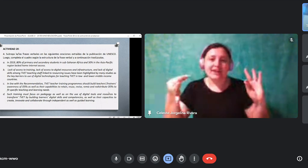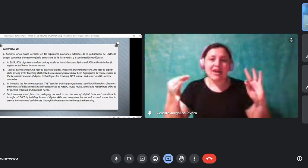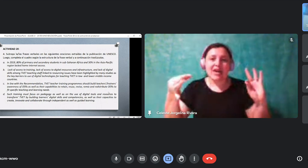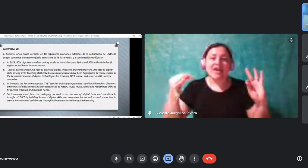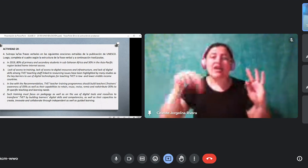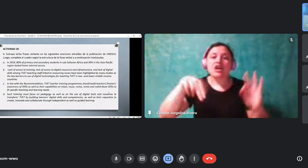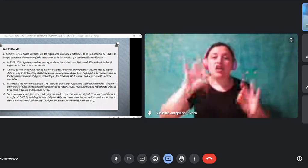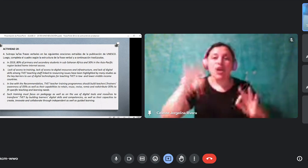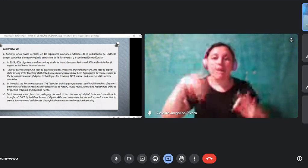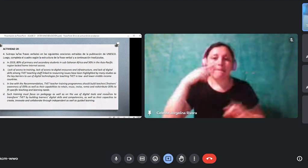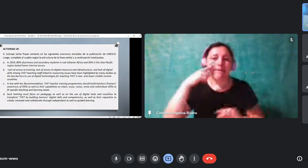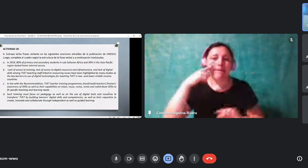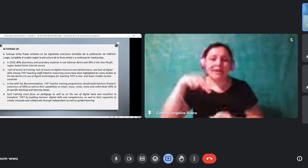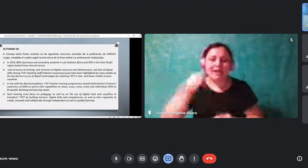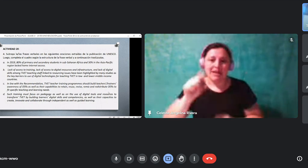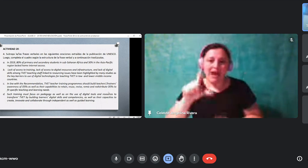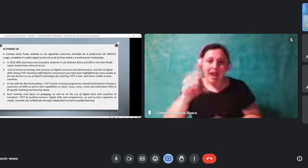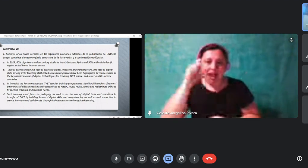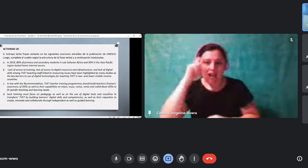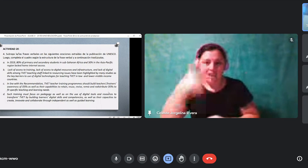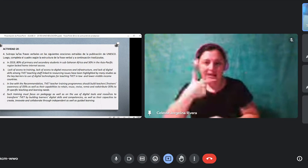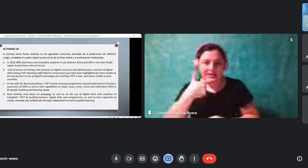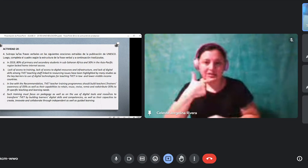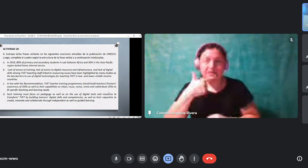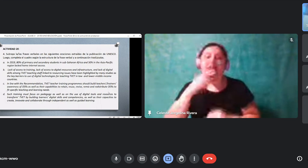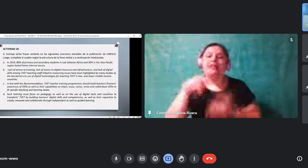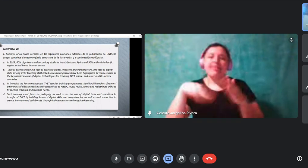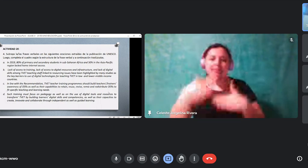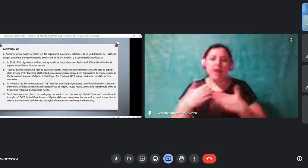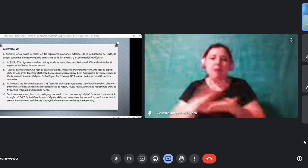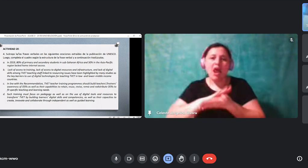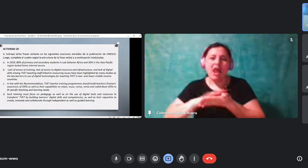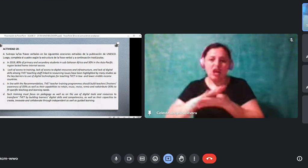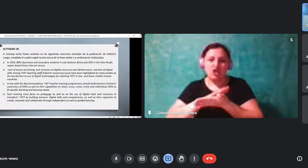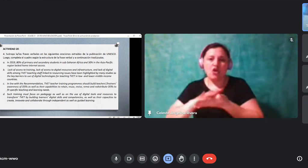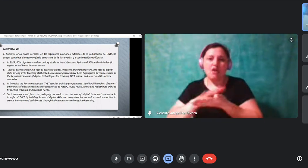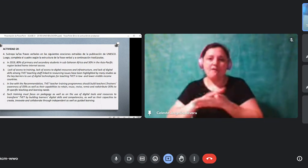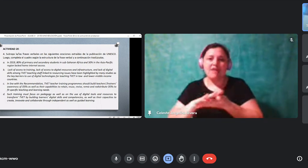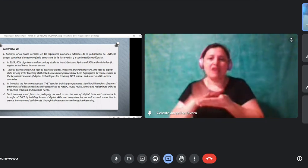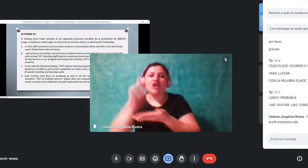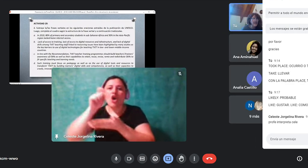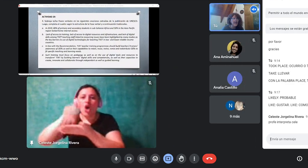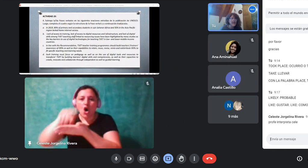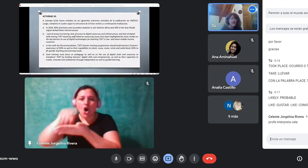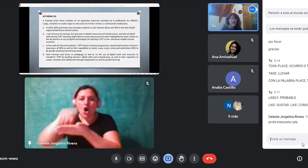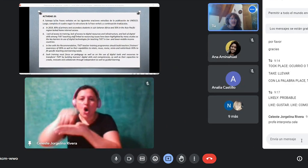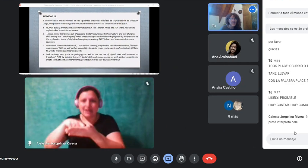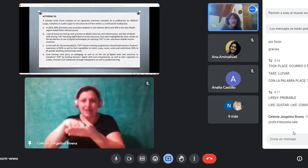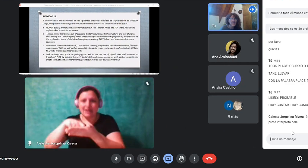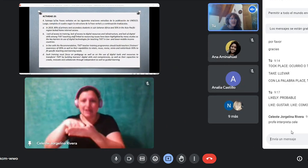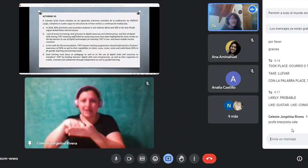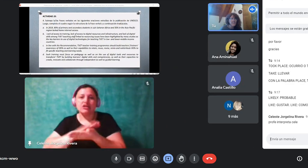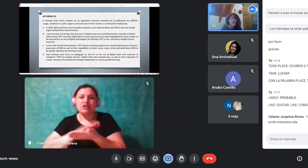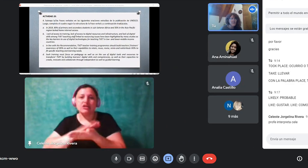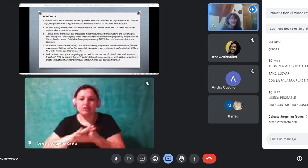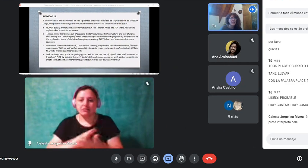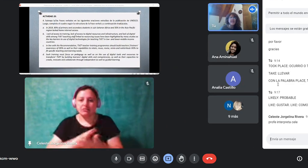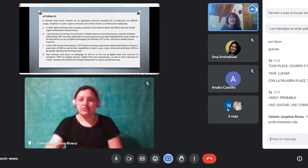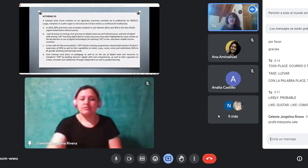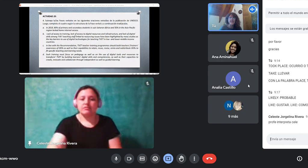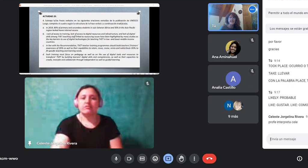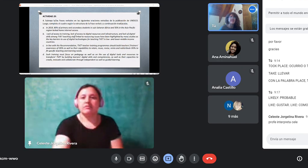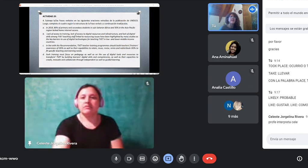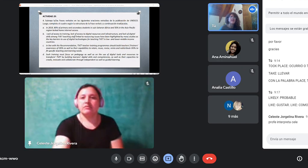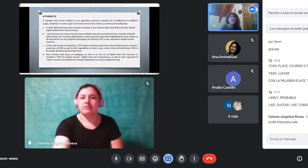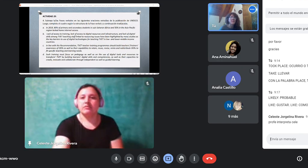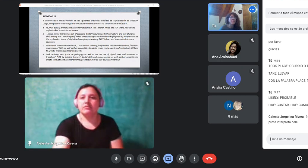a medida que las vamos ya vamos corrigiendo. ¿Sí? Creo que hay un mensaje acá. Profe, interpreta Cele. Sí.